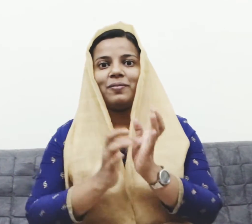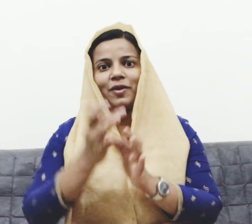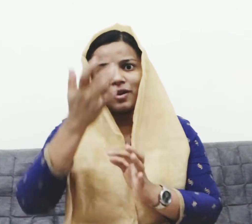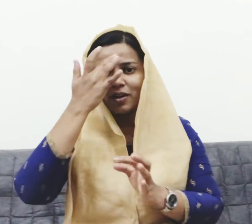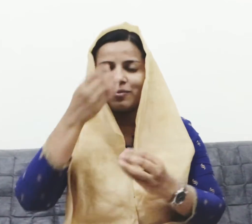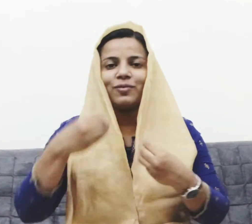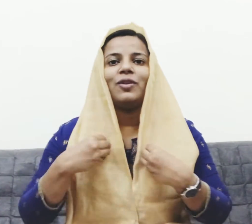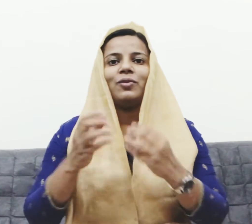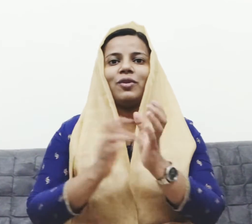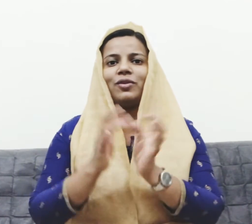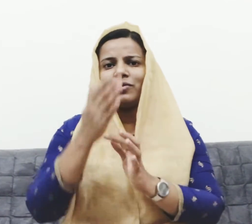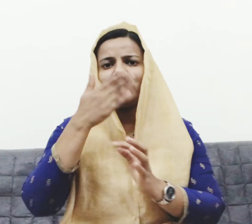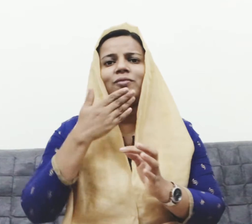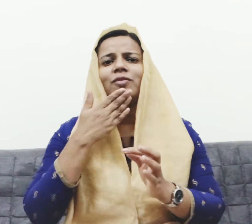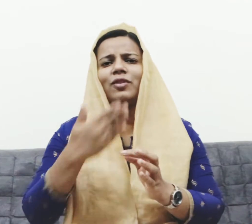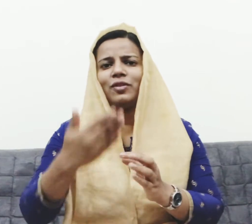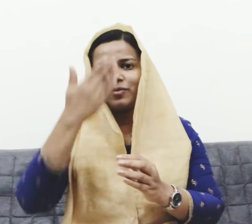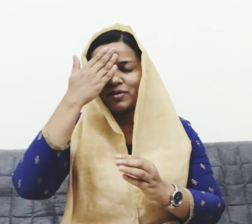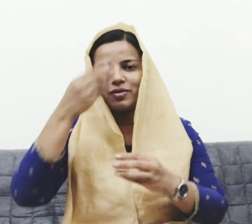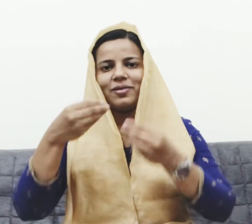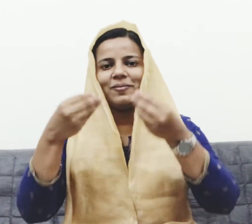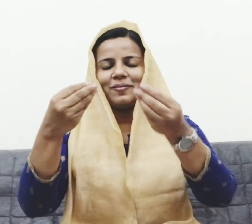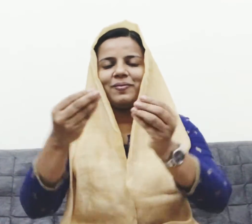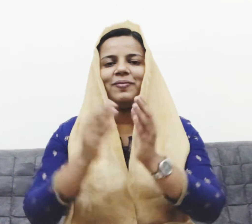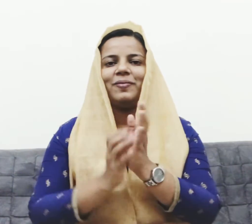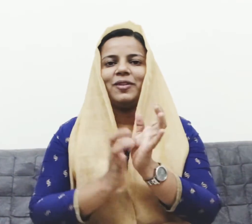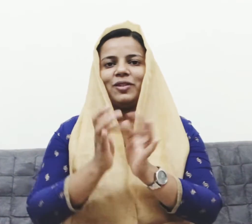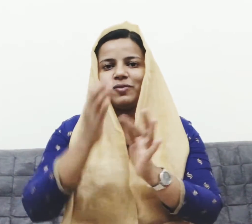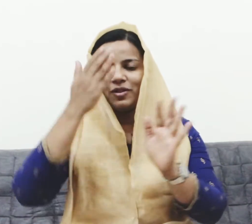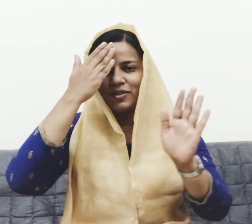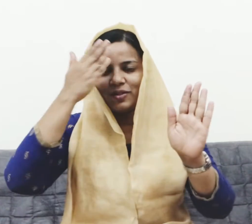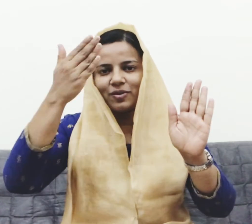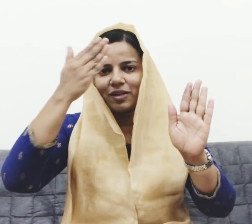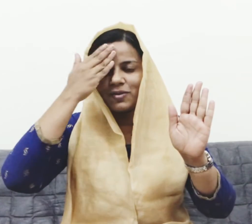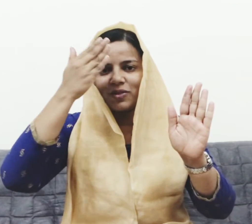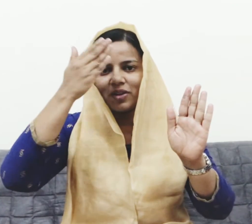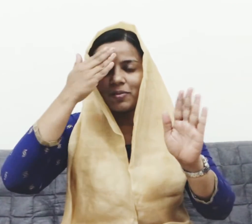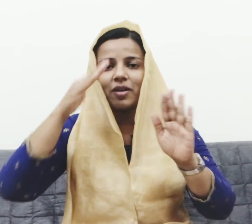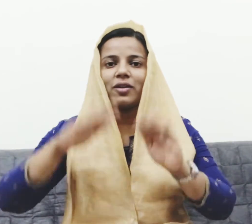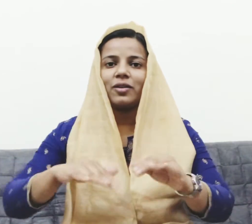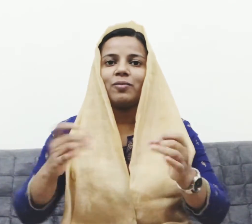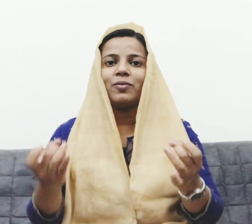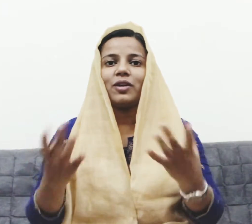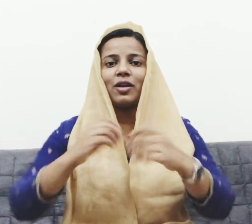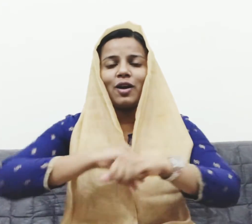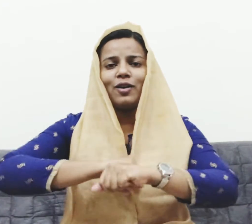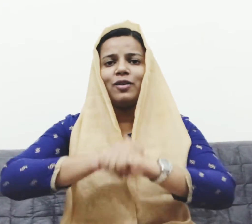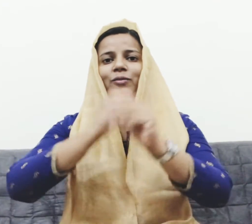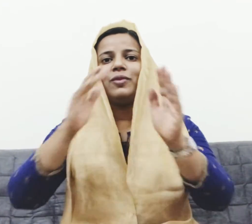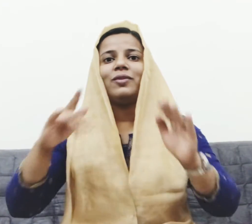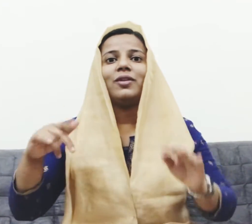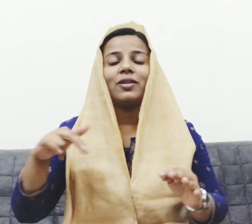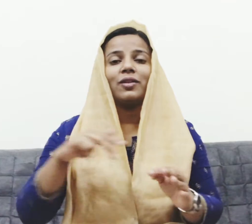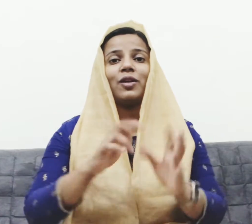ഭാഗ്യം തന്നതിന് നന്ദിയോടെ സ്തോത്രം ചെയ്താട്ടെ. ഹല്ലേലൂയ, സ്തോത്രം പിതാവേ, സ്തോത്രം പിതാവേ, സ്തോത്രം. ഈ പകൽക്കാലം അത്ഭുതകരമായി നമ്മളെ